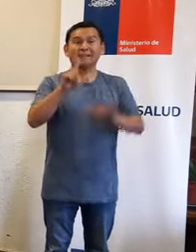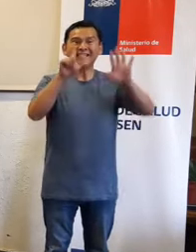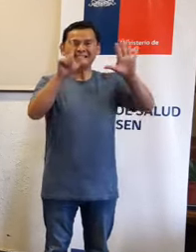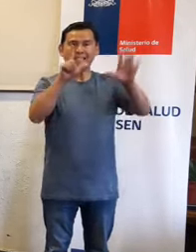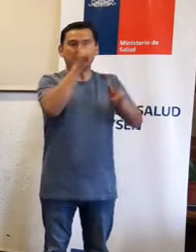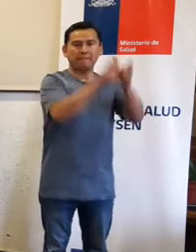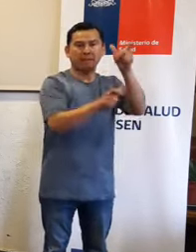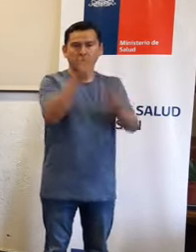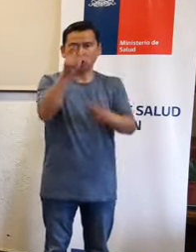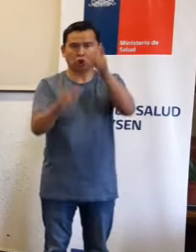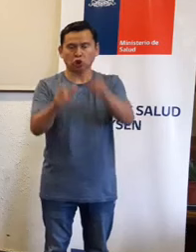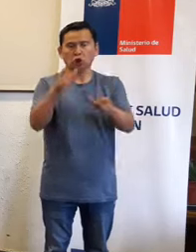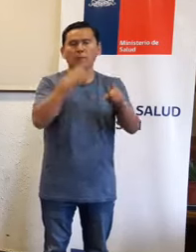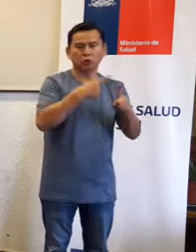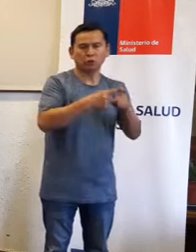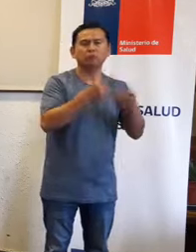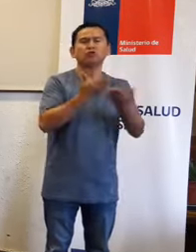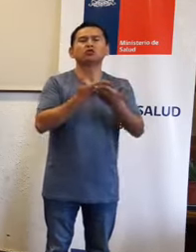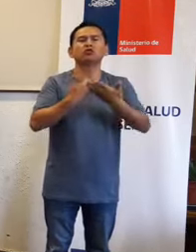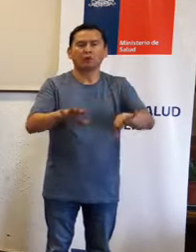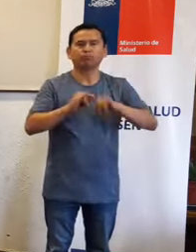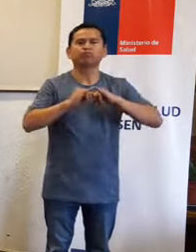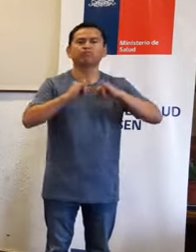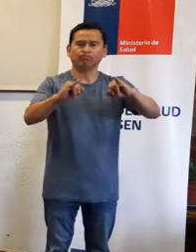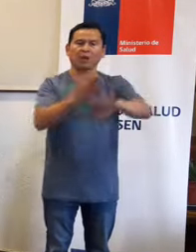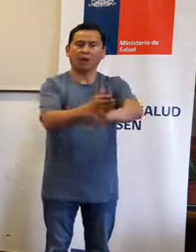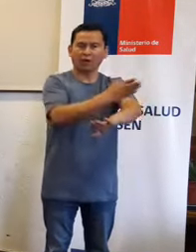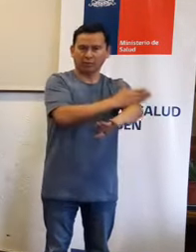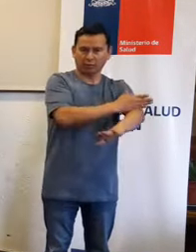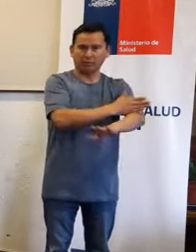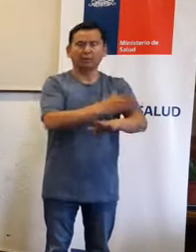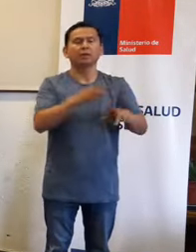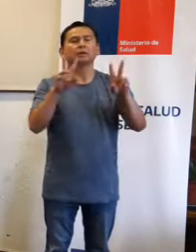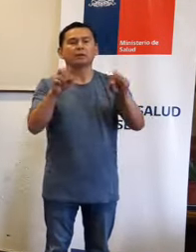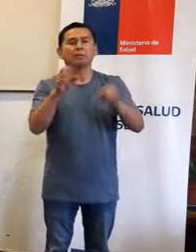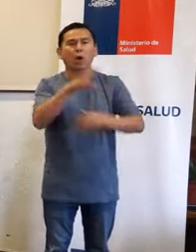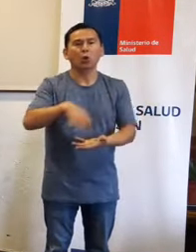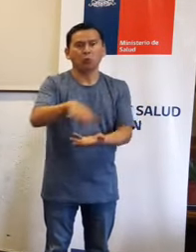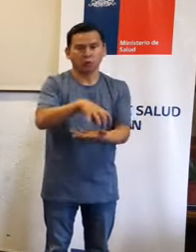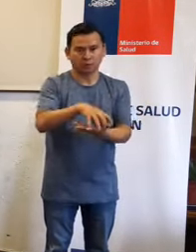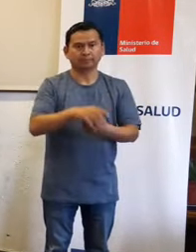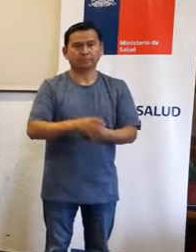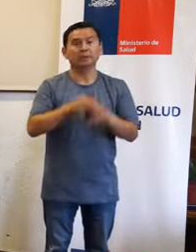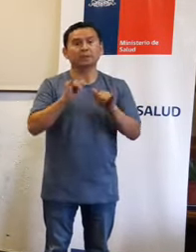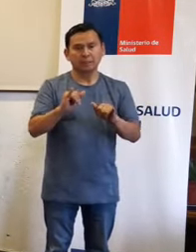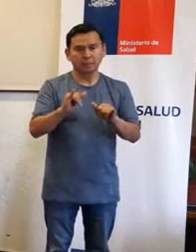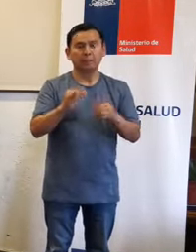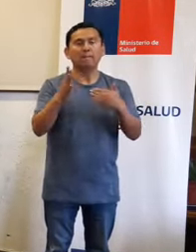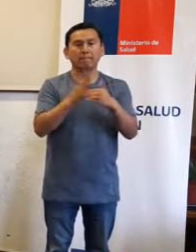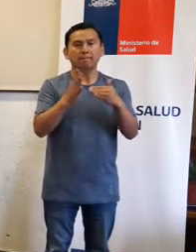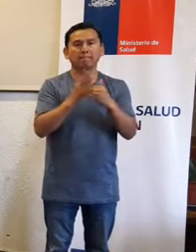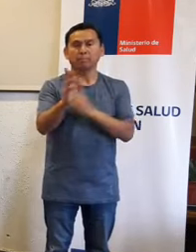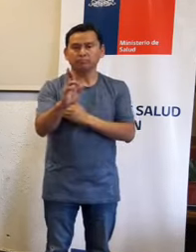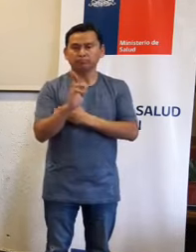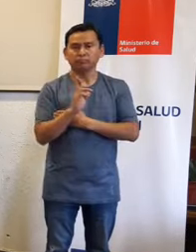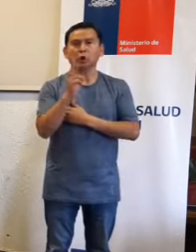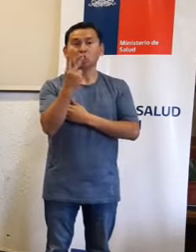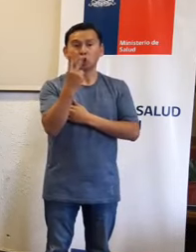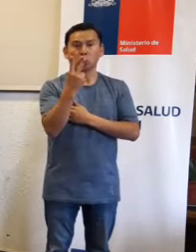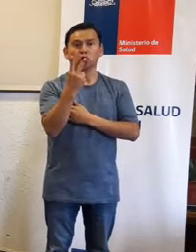casos positivos, ya informados en su debido momento a la comunidad regional. Y nos mantenemos a la espera de dos